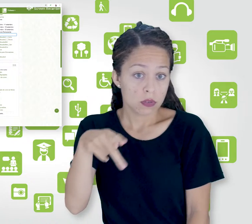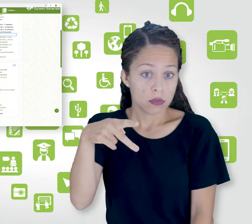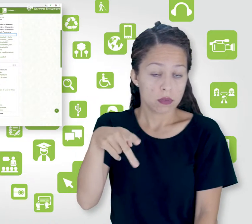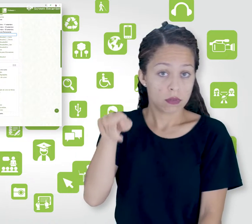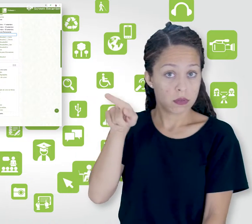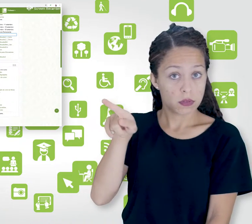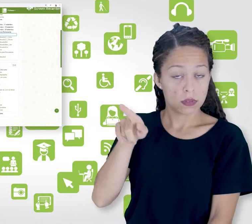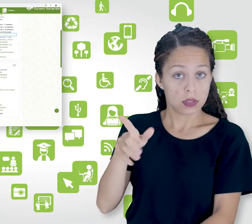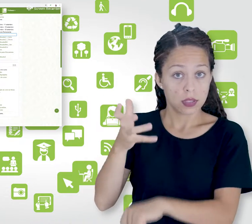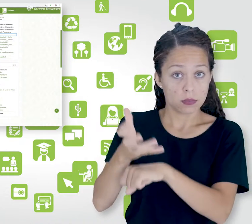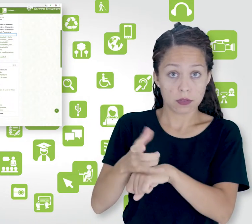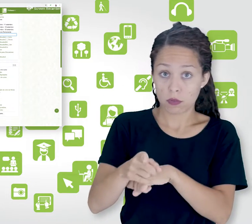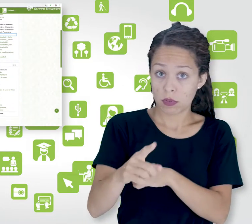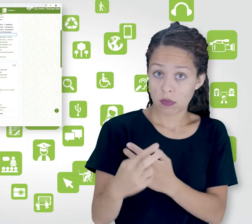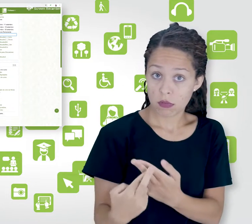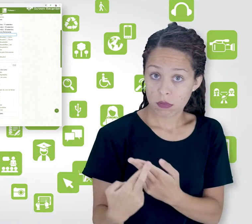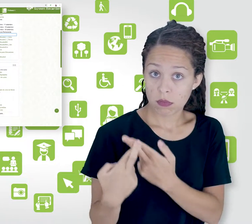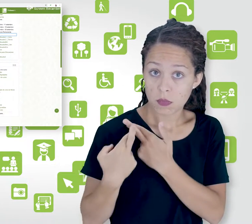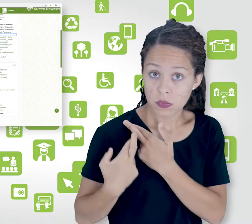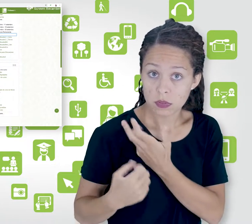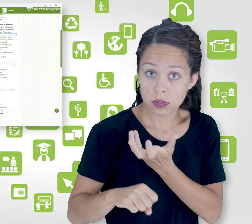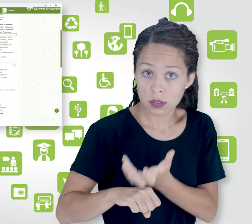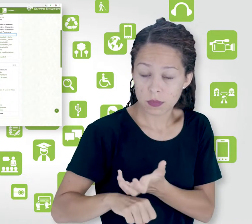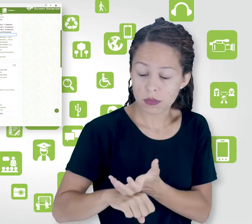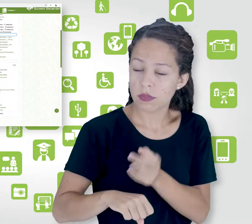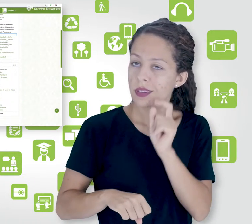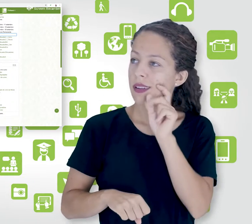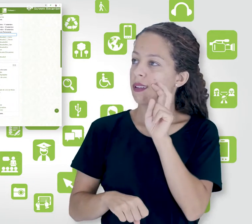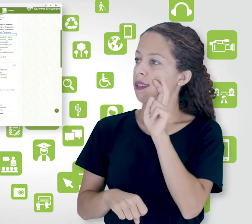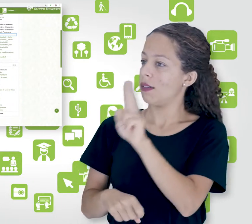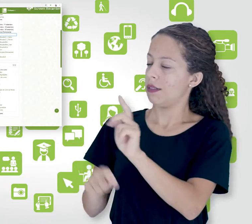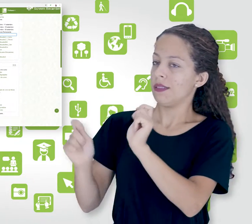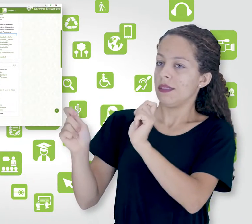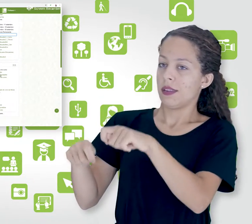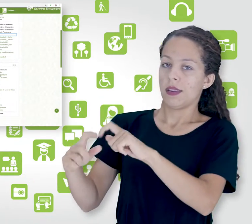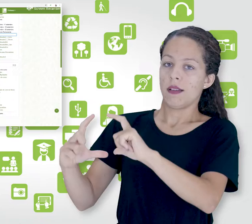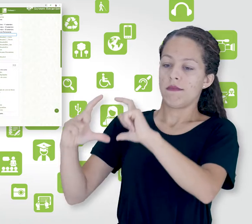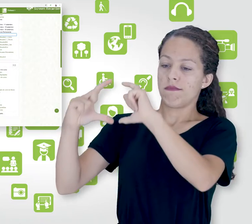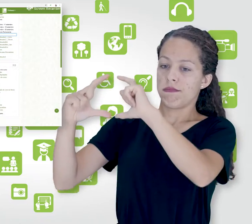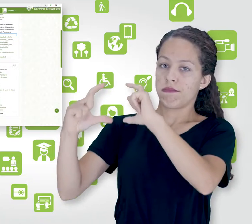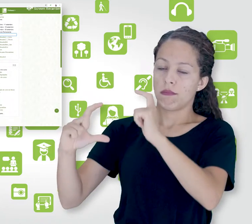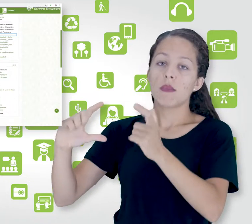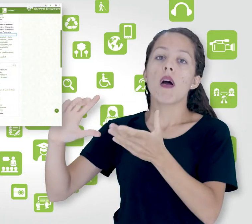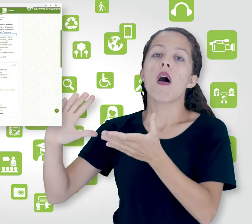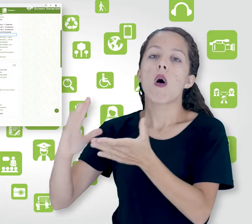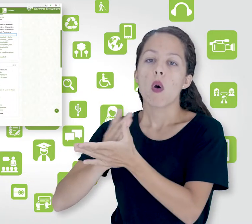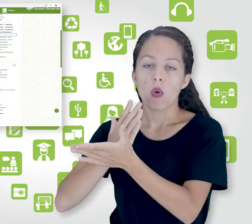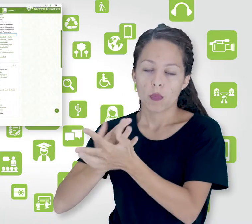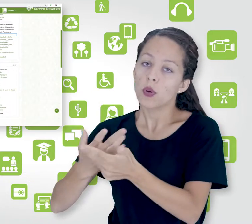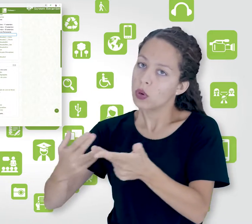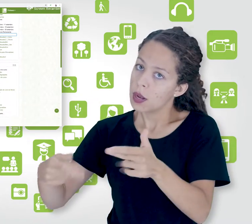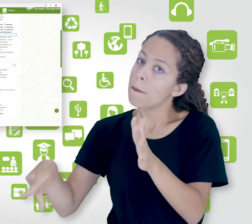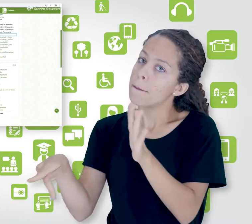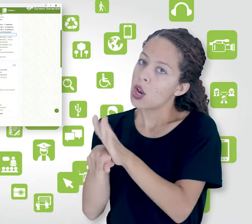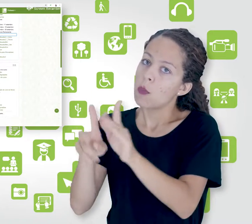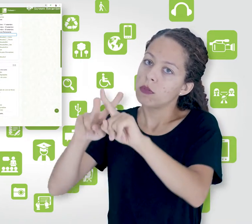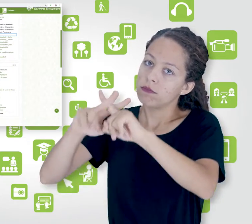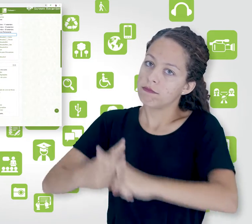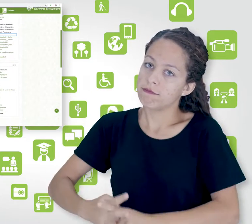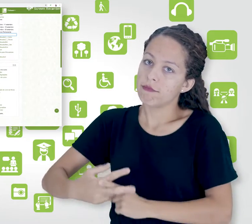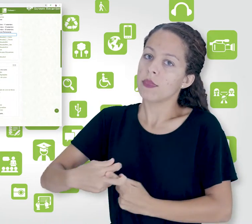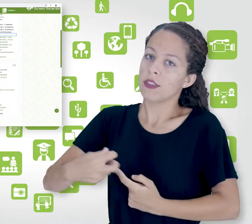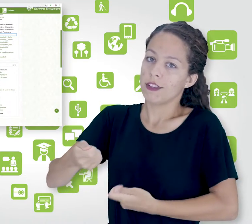você seja um professor dessa disciplina desse curso você vai conseguir ver em algumas ferramentas